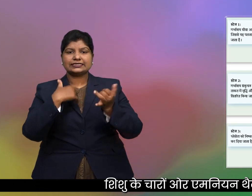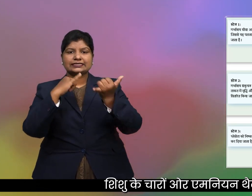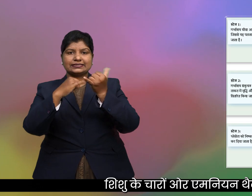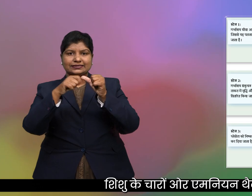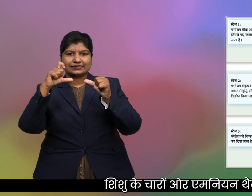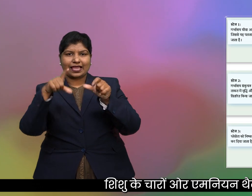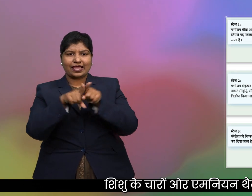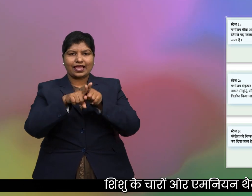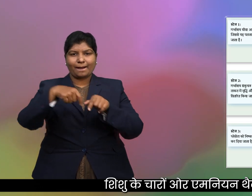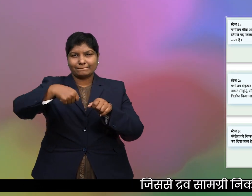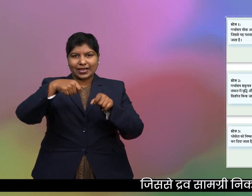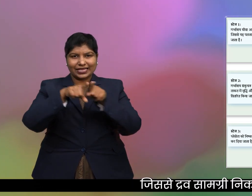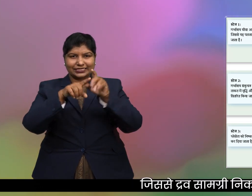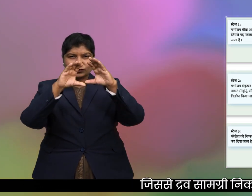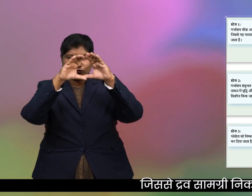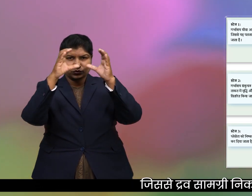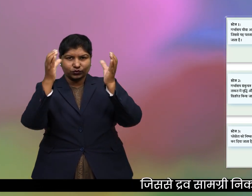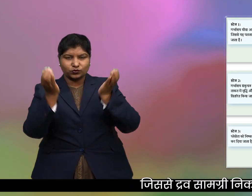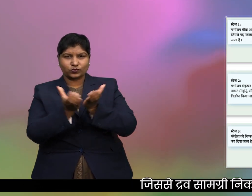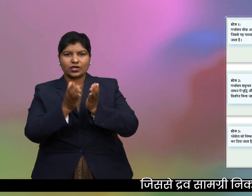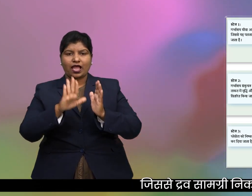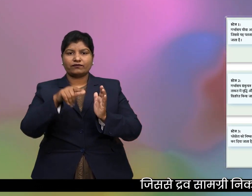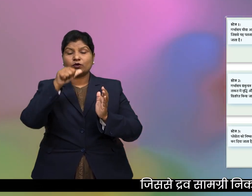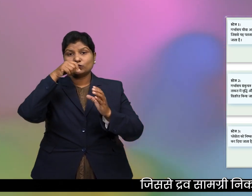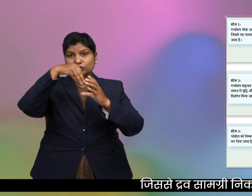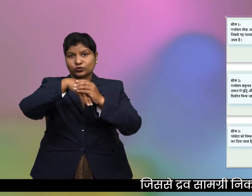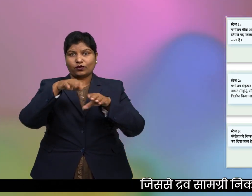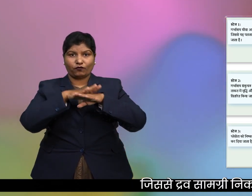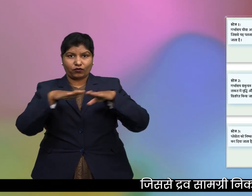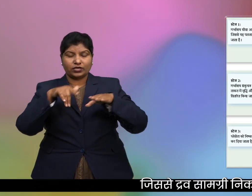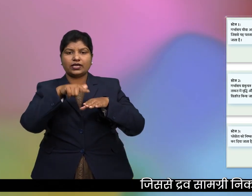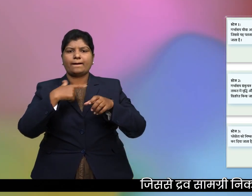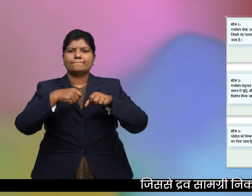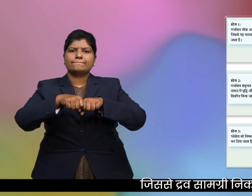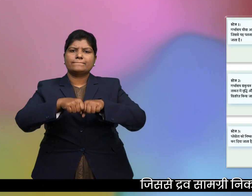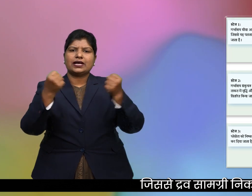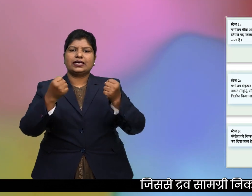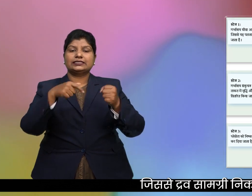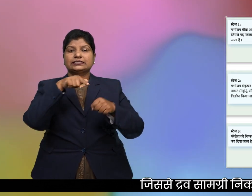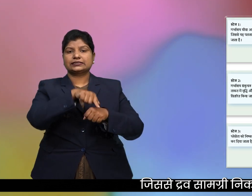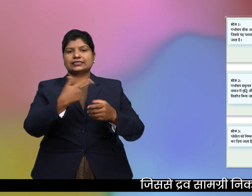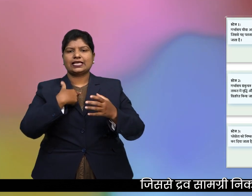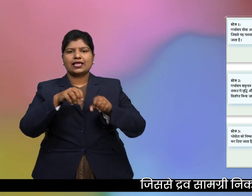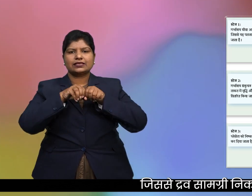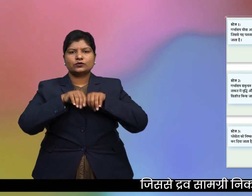फट जाती है, जिससे द्रव सामग्री निकलती है।